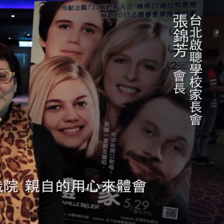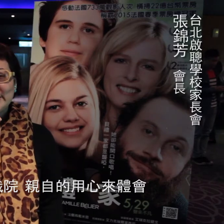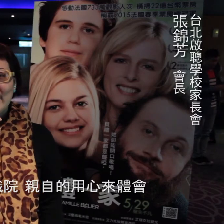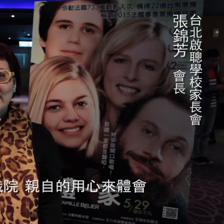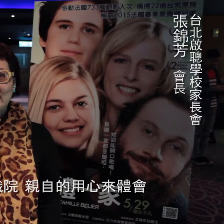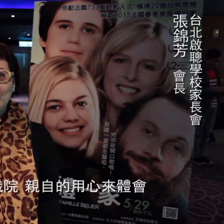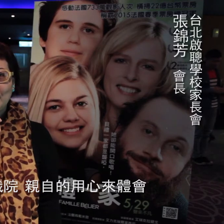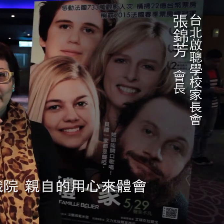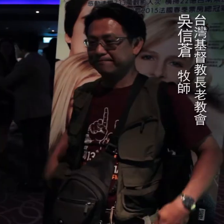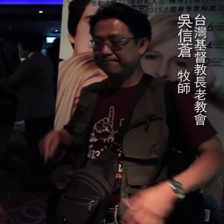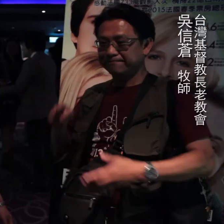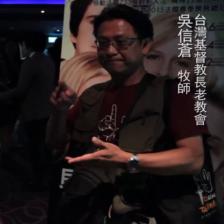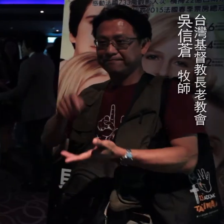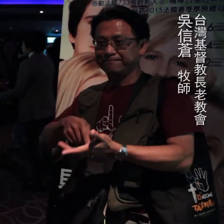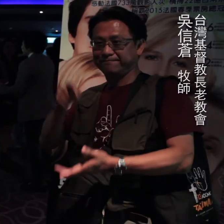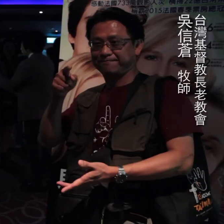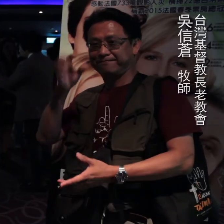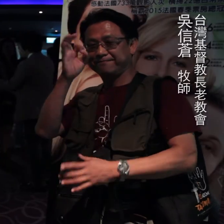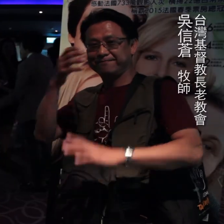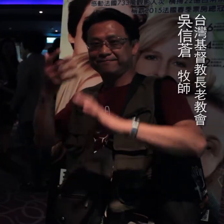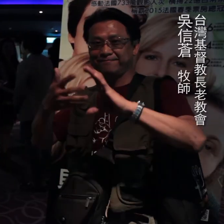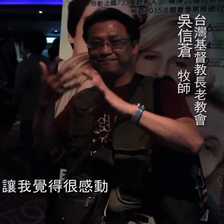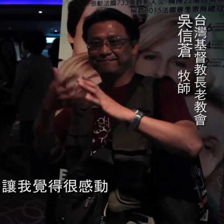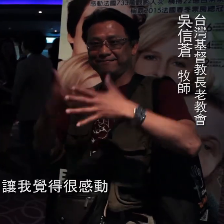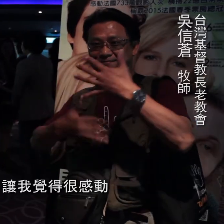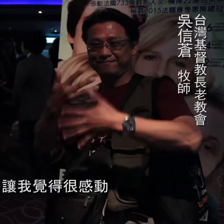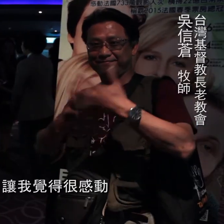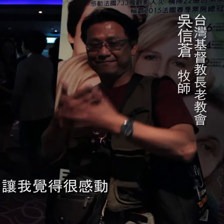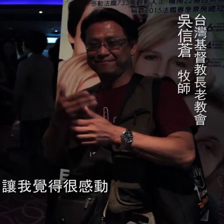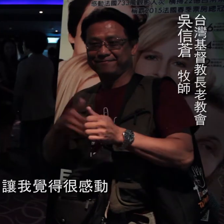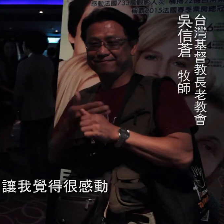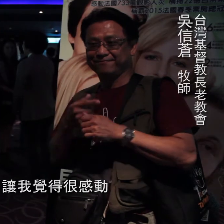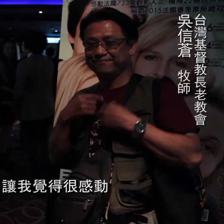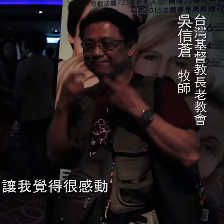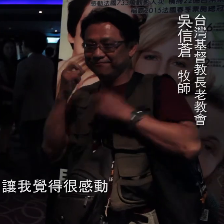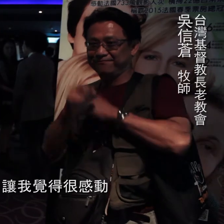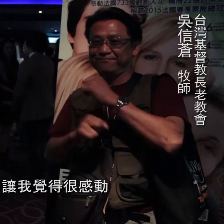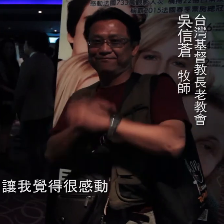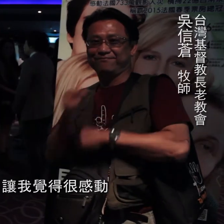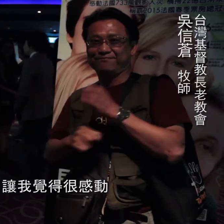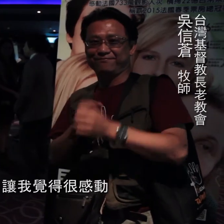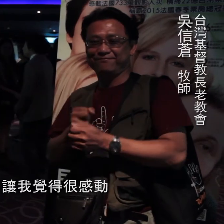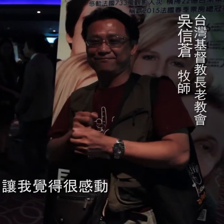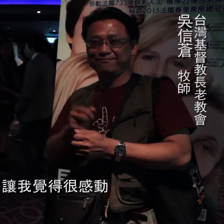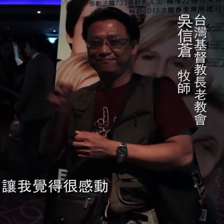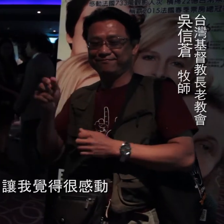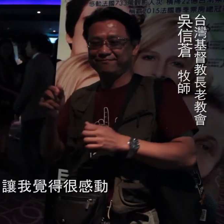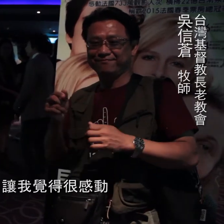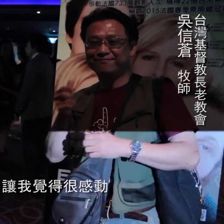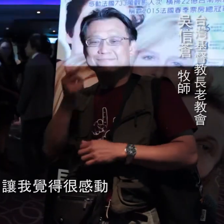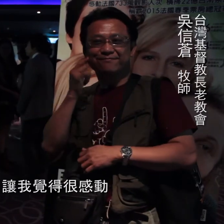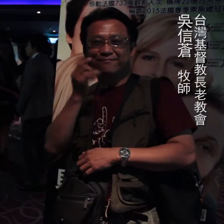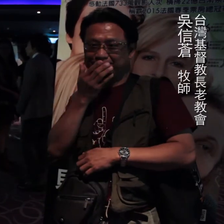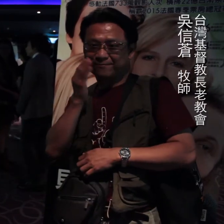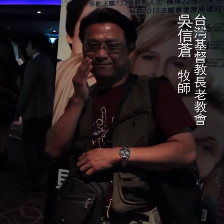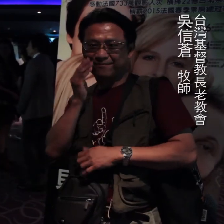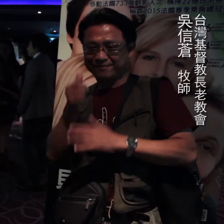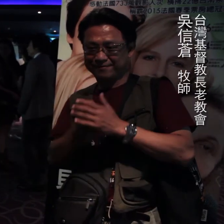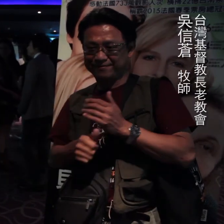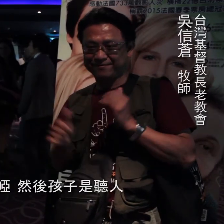心来体会。 我现在看这部电影让我觉得很感动，因为父母